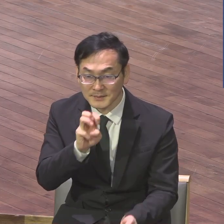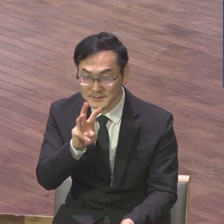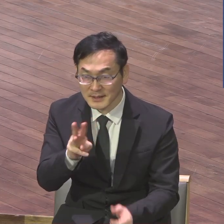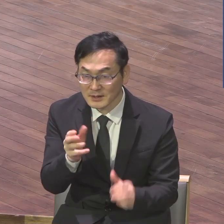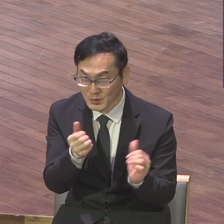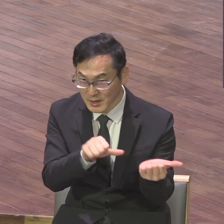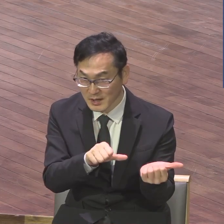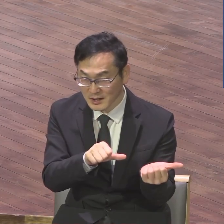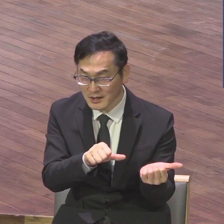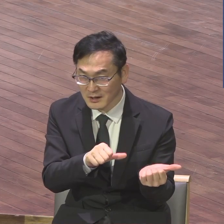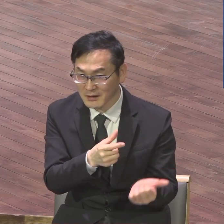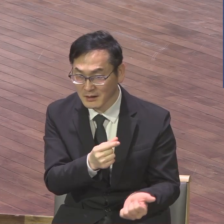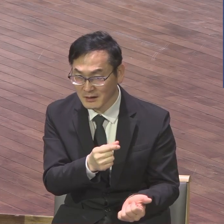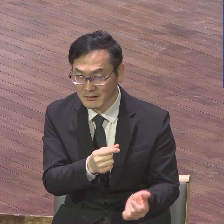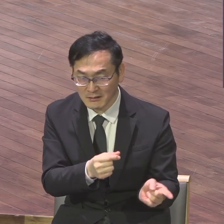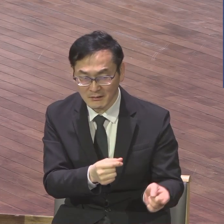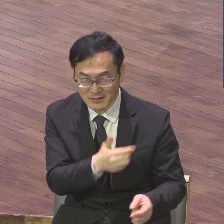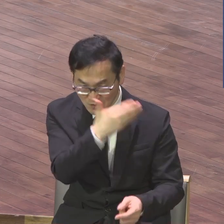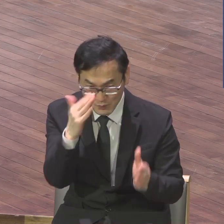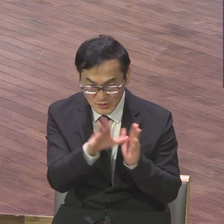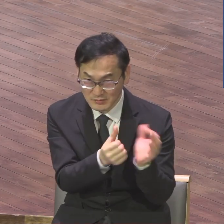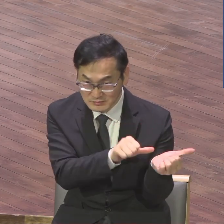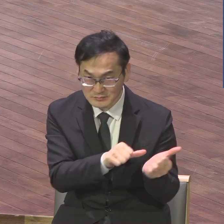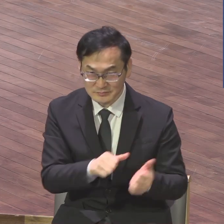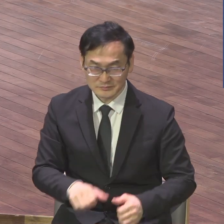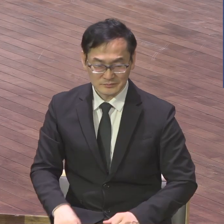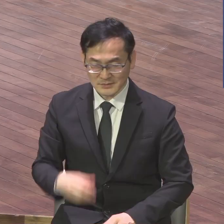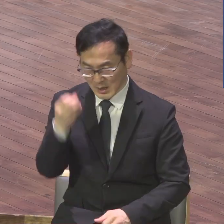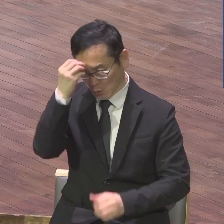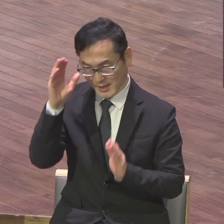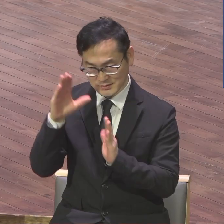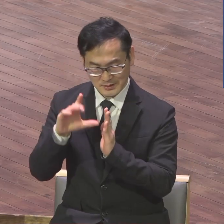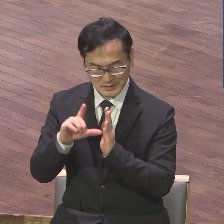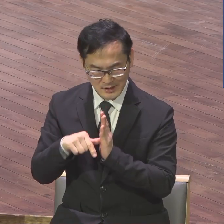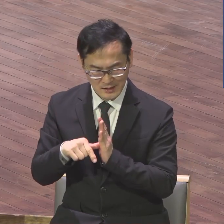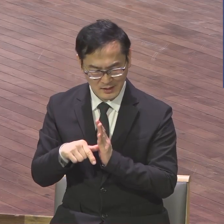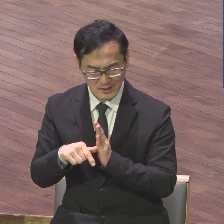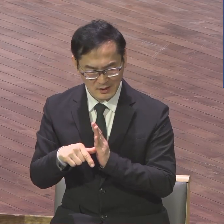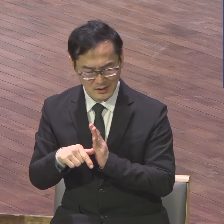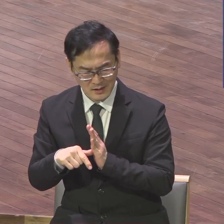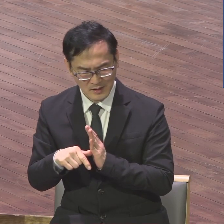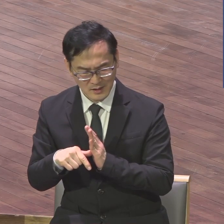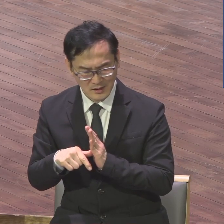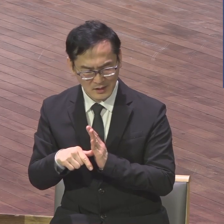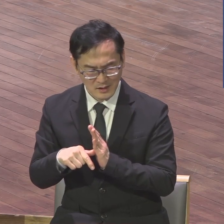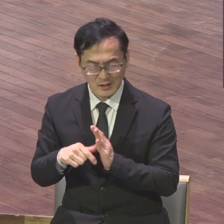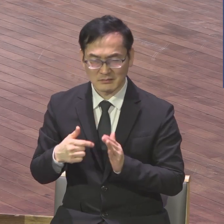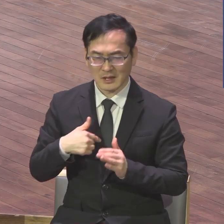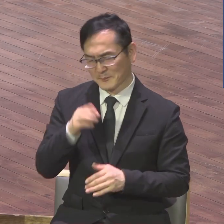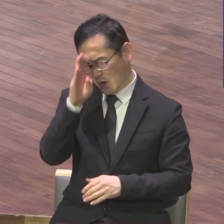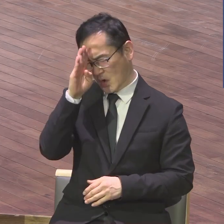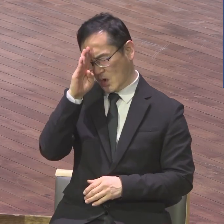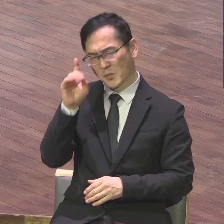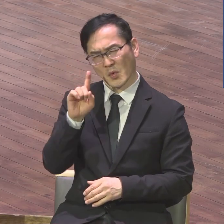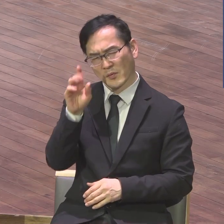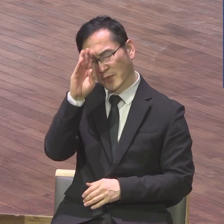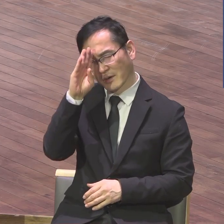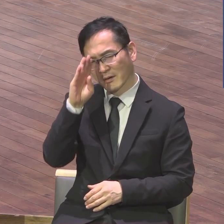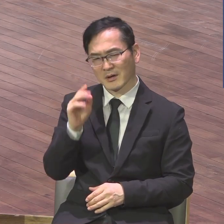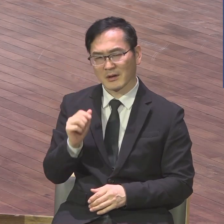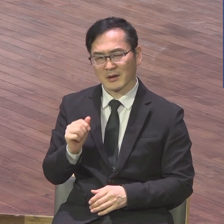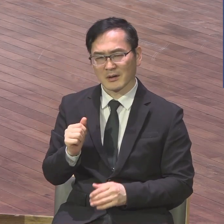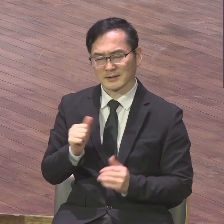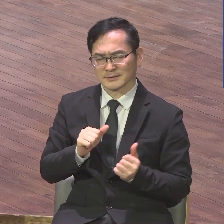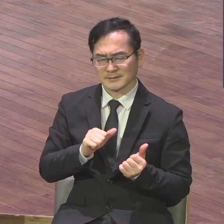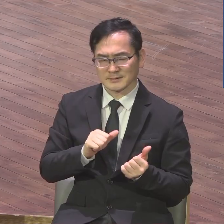저는 고등학교 때 장기부사 걸려서 가난하니까 병원도 못 가고 집에서 죽어가고 있는데 제가